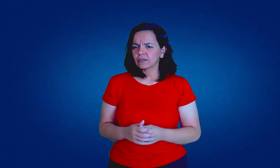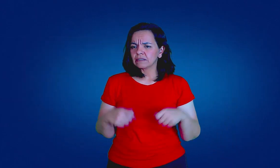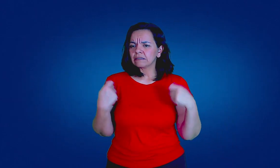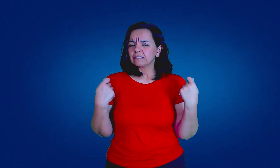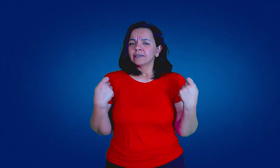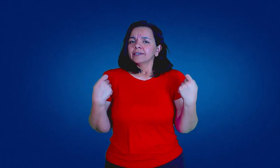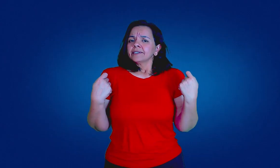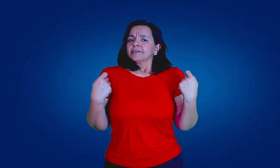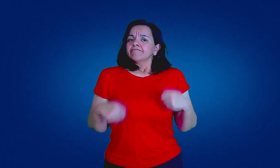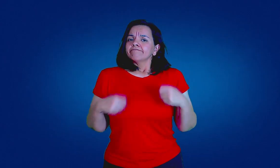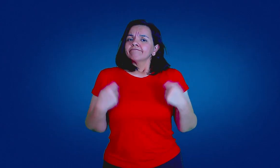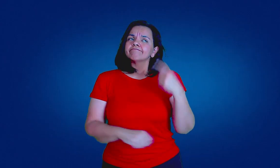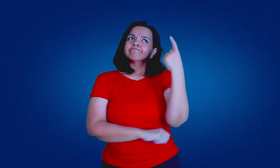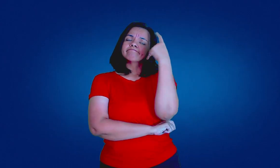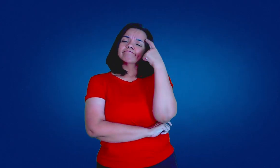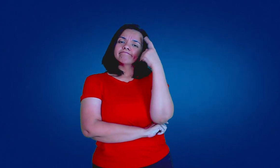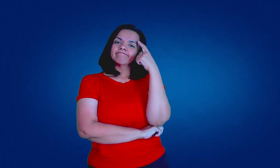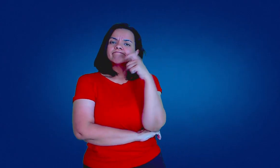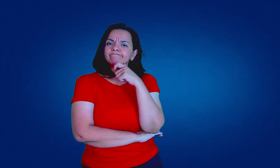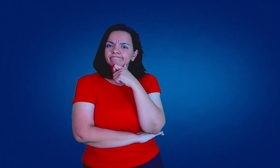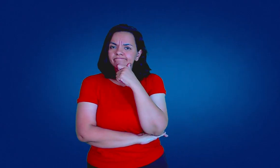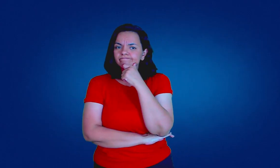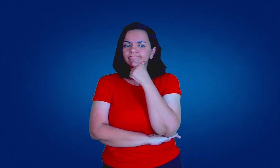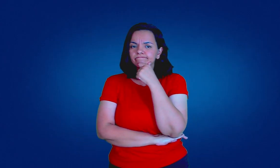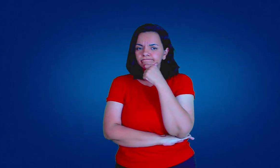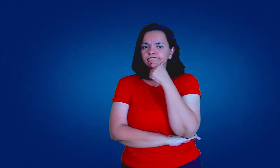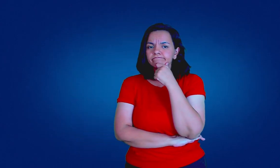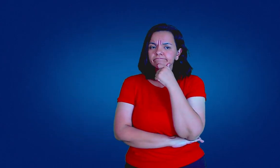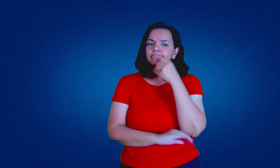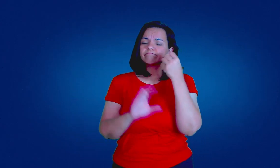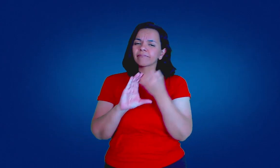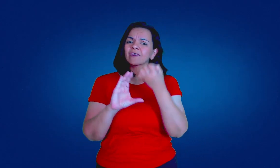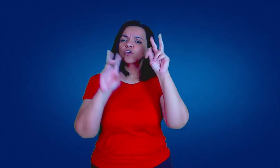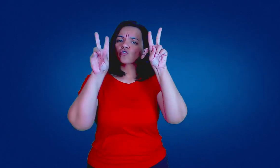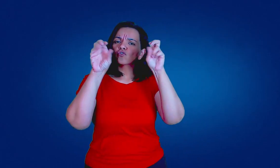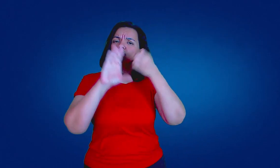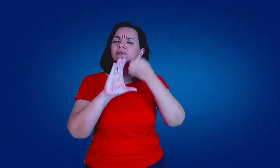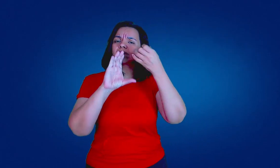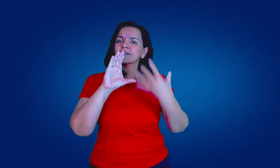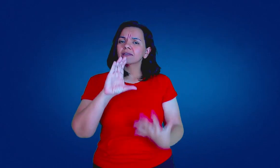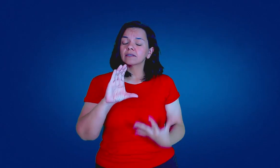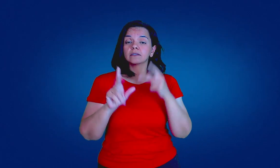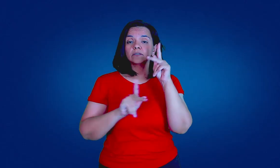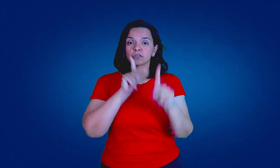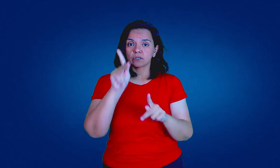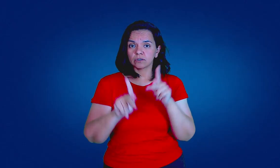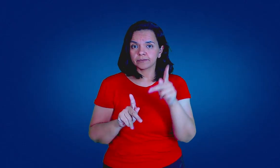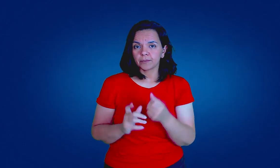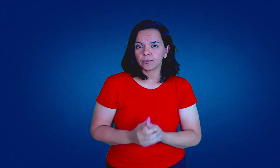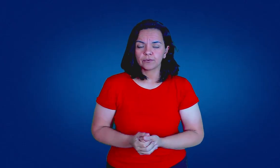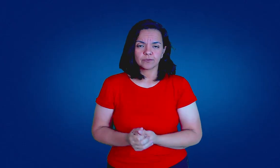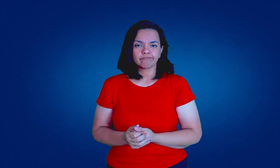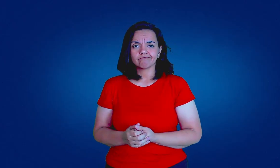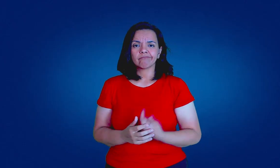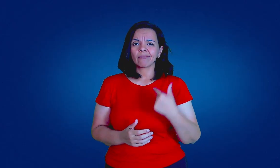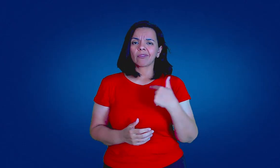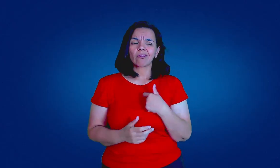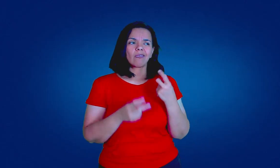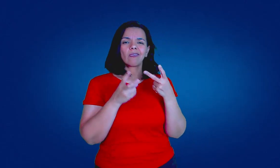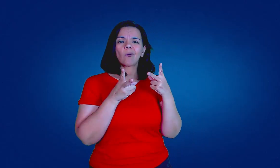Bem, ao conhecer essas duas histórias, me leva a pensar algumas coisas sobre a característica do